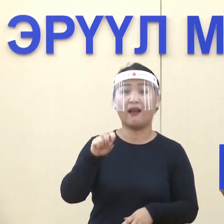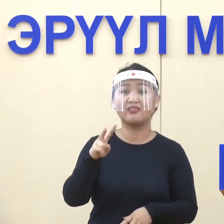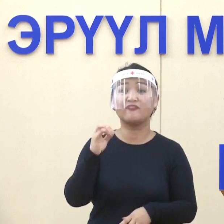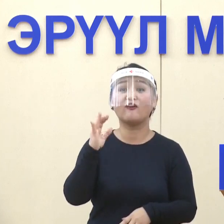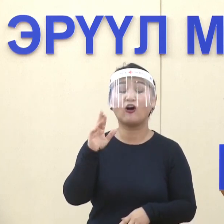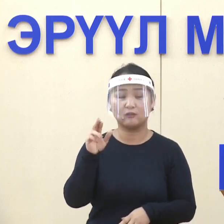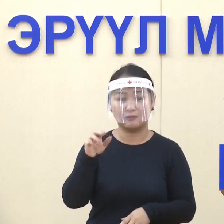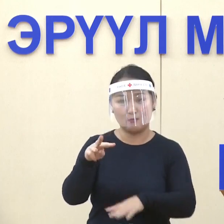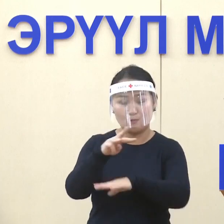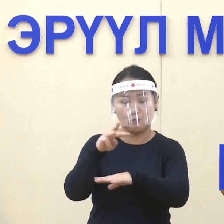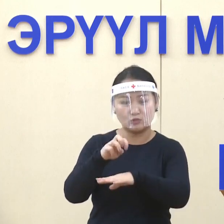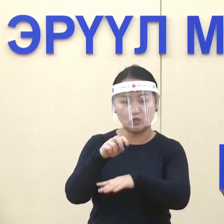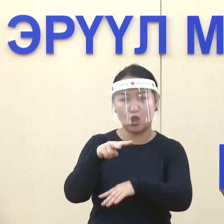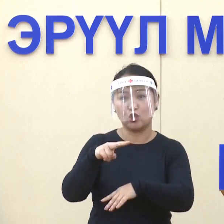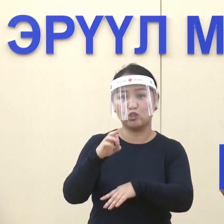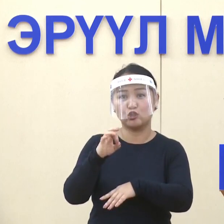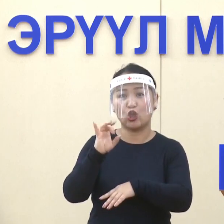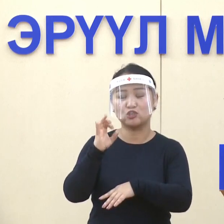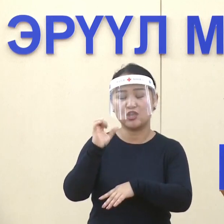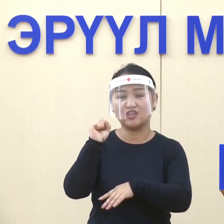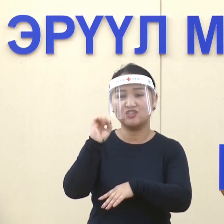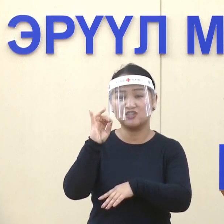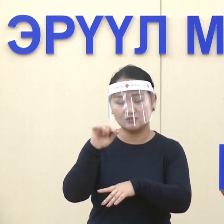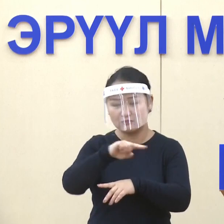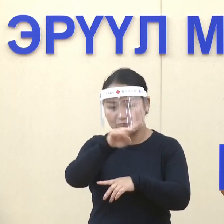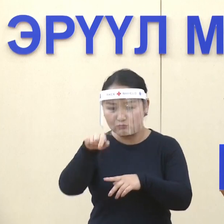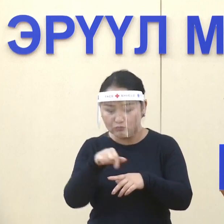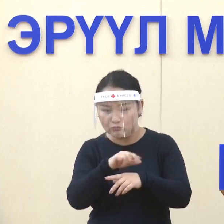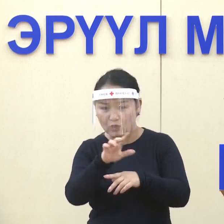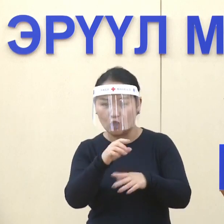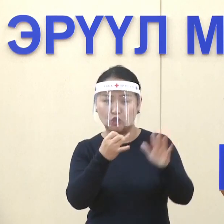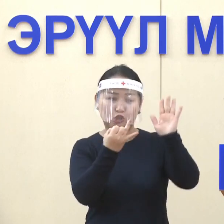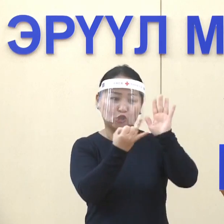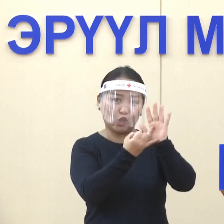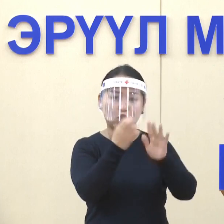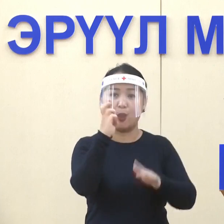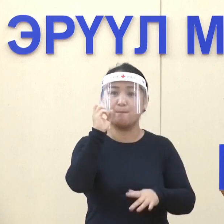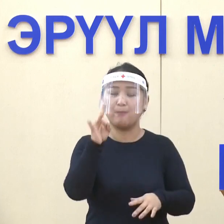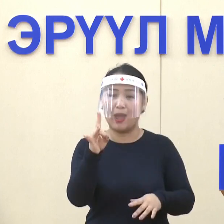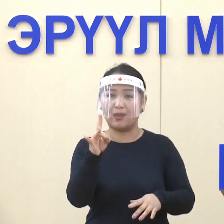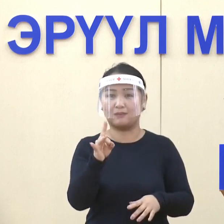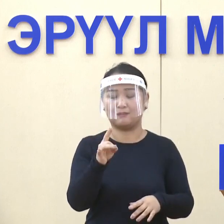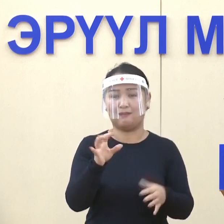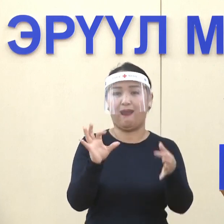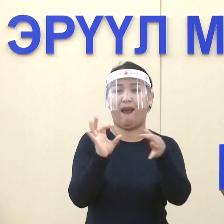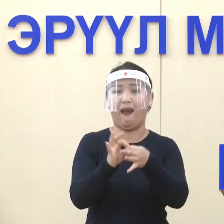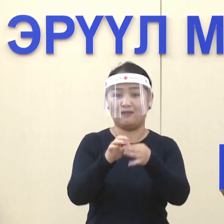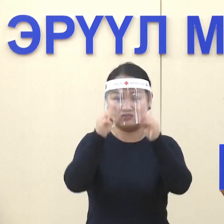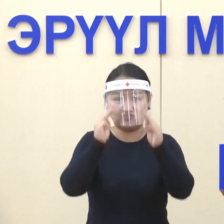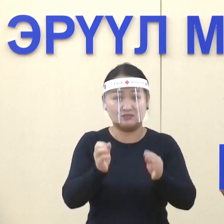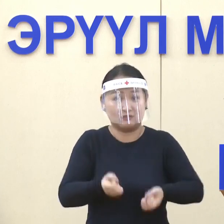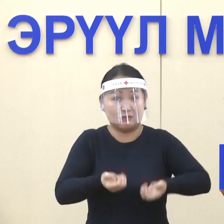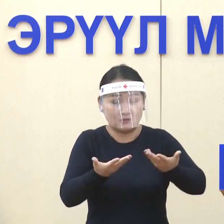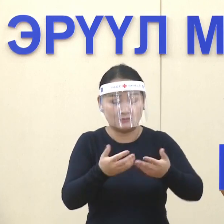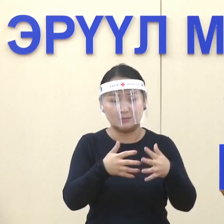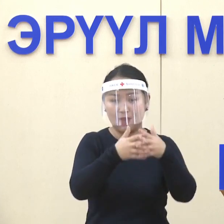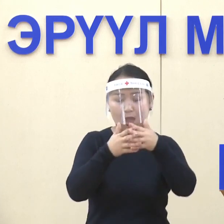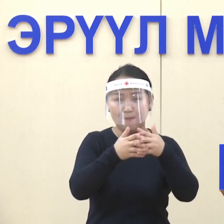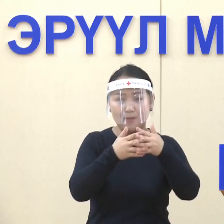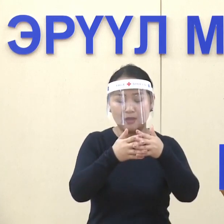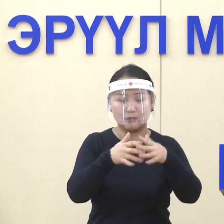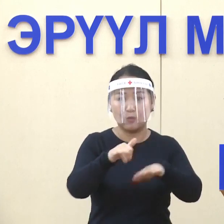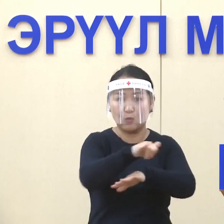Анжелесийг оролцуулан 7 орон нутгийн хэмжээнд баарыг хаах шийдвэр гаргажээ. За Америкийн нэгдсэн улсын 36 муж